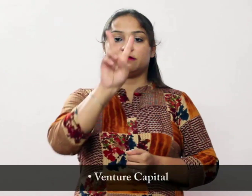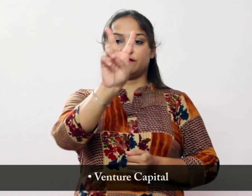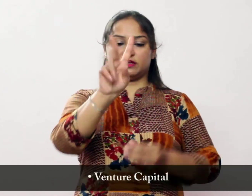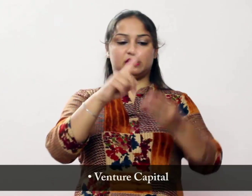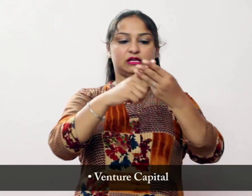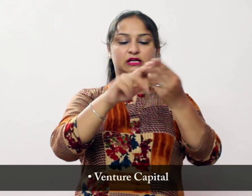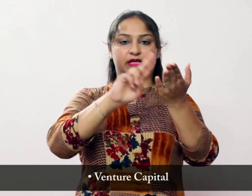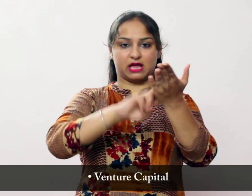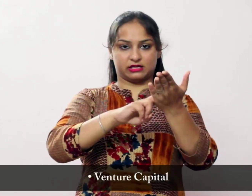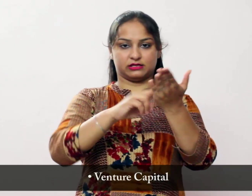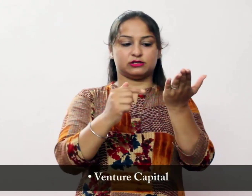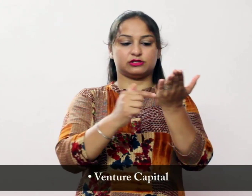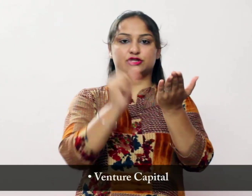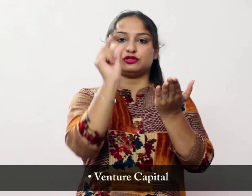उद्यम पूंजी,